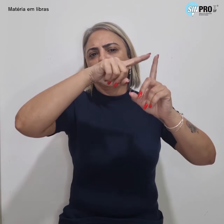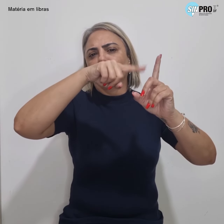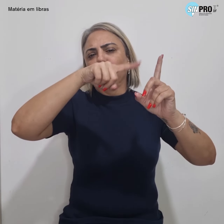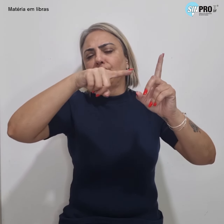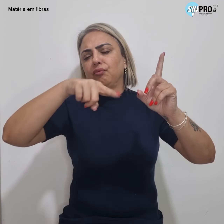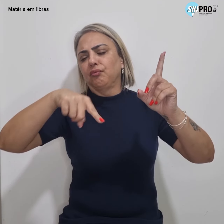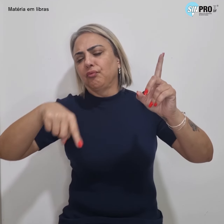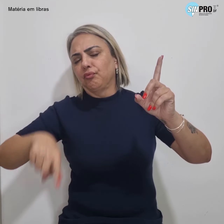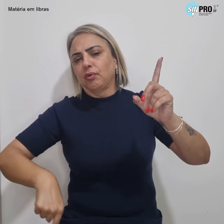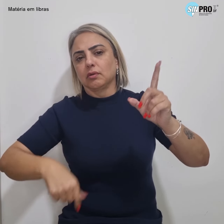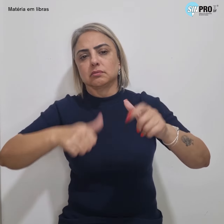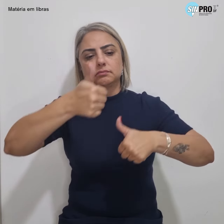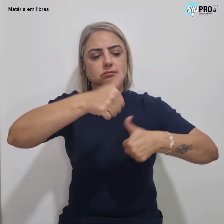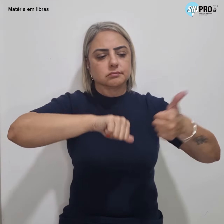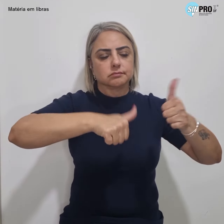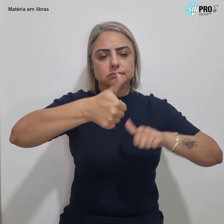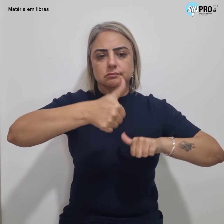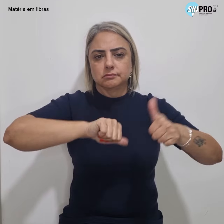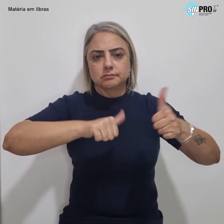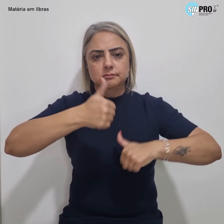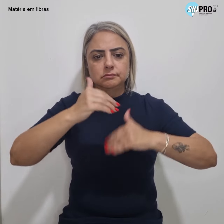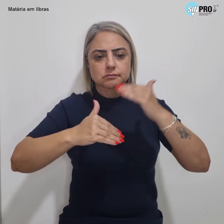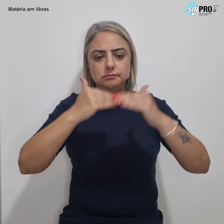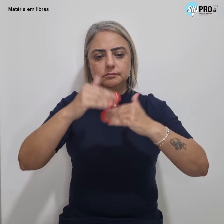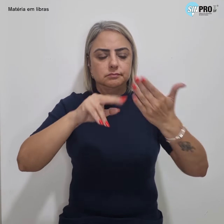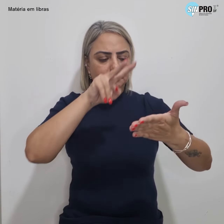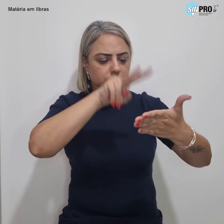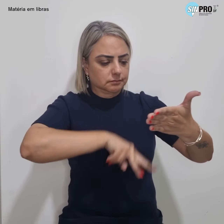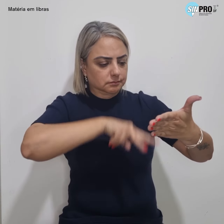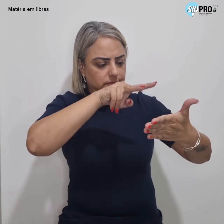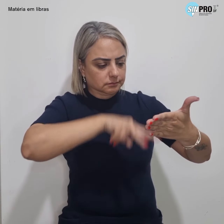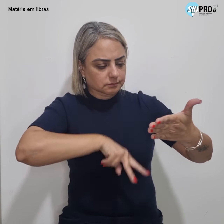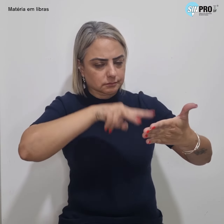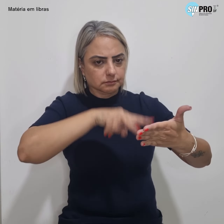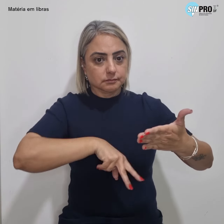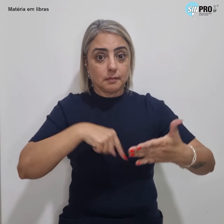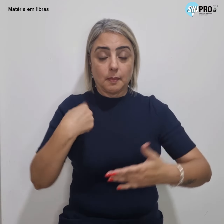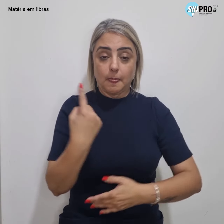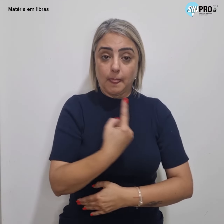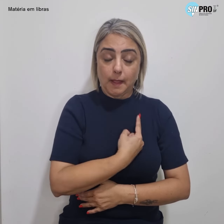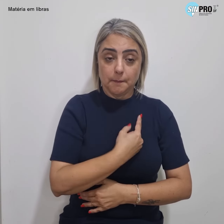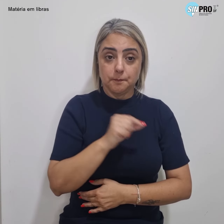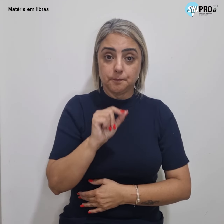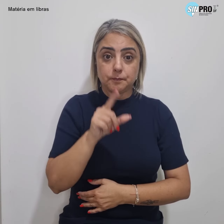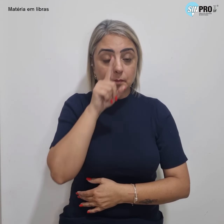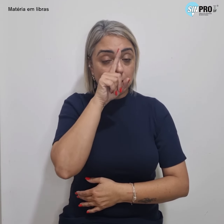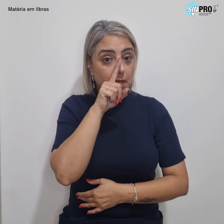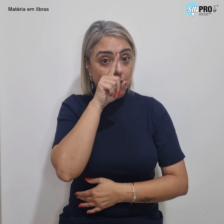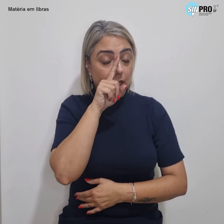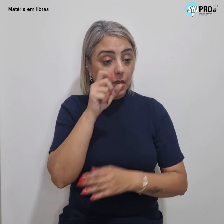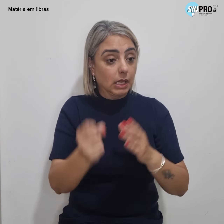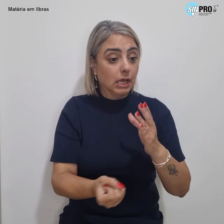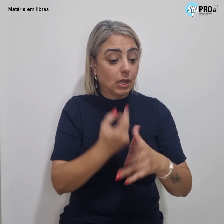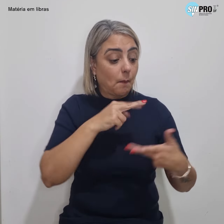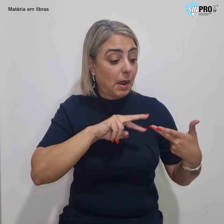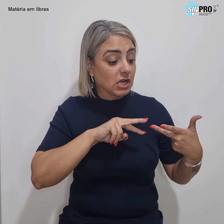exames que avaliam desempenho de leitura. Estamos em risco de criar uma geração de